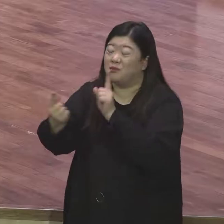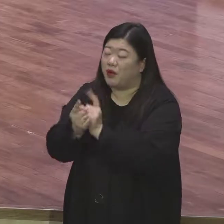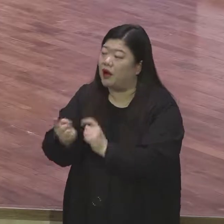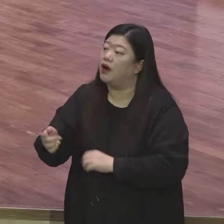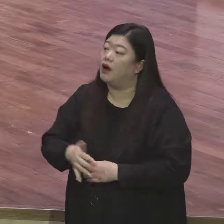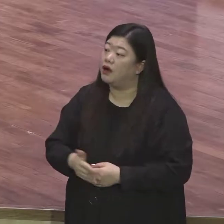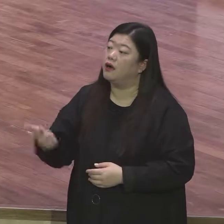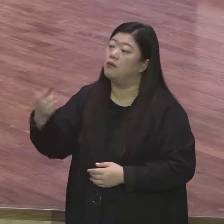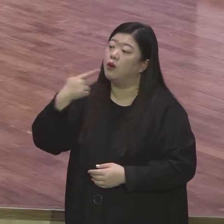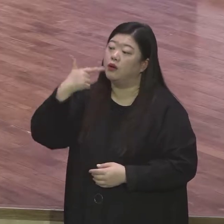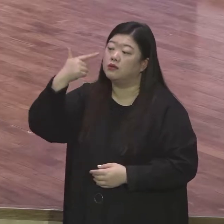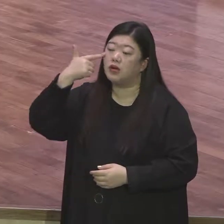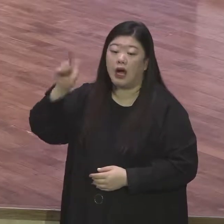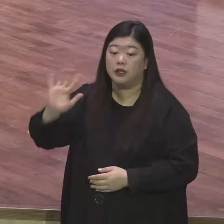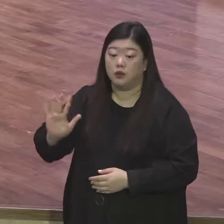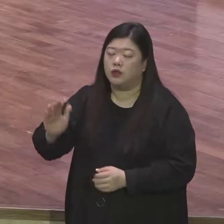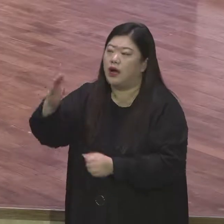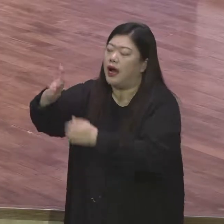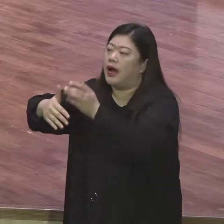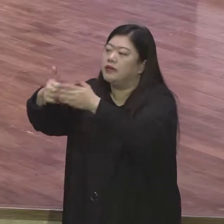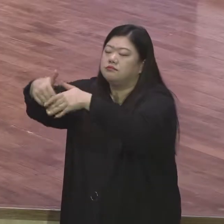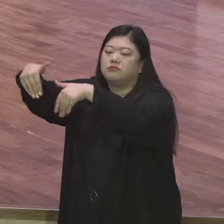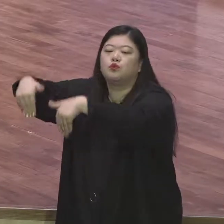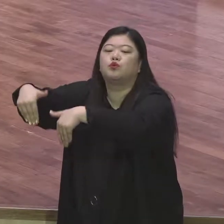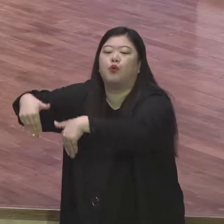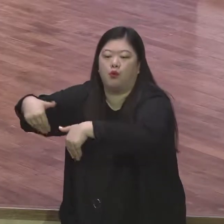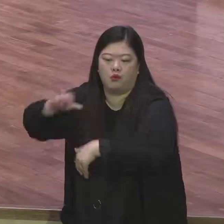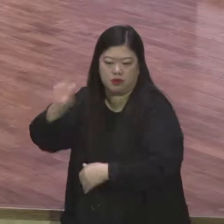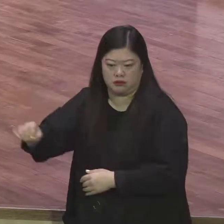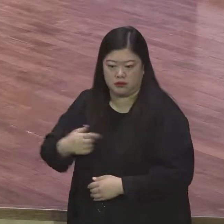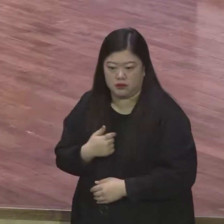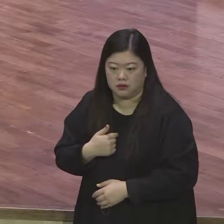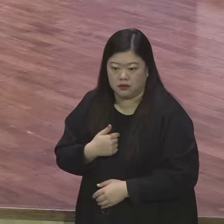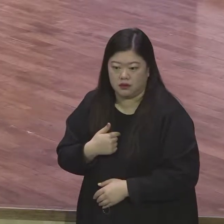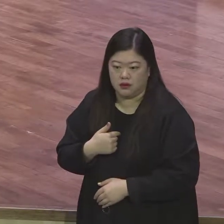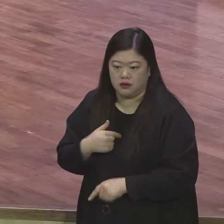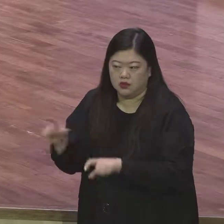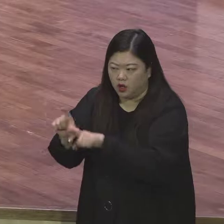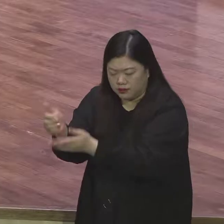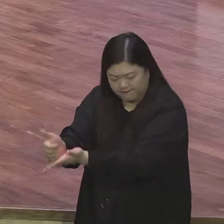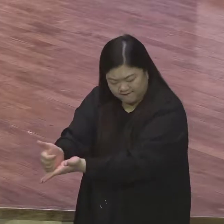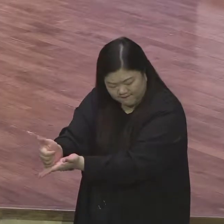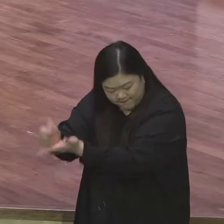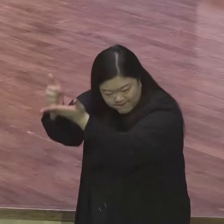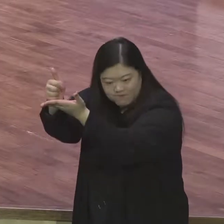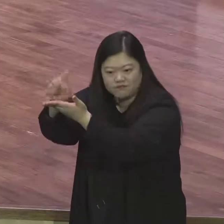번도 감히 두려워서